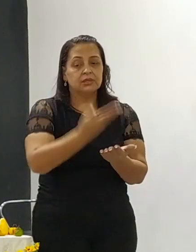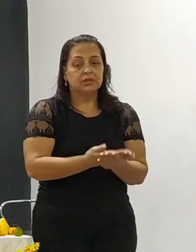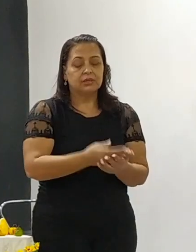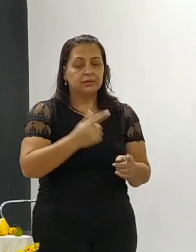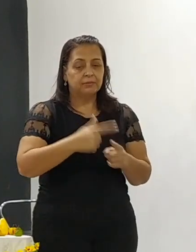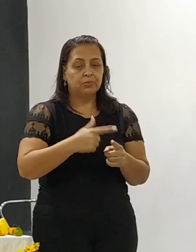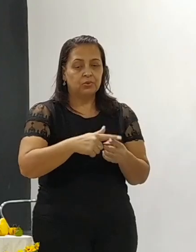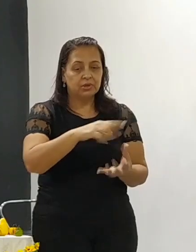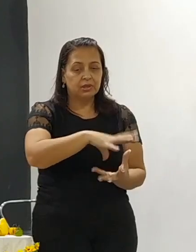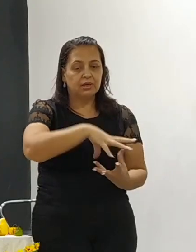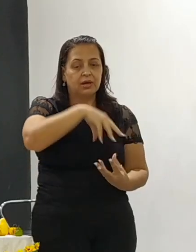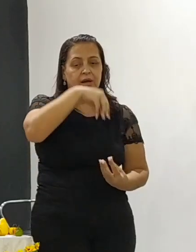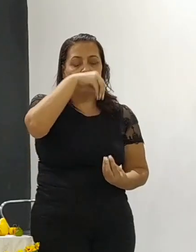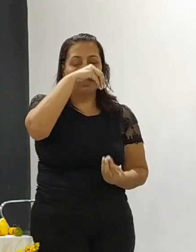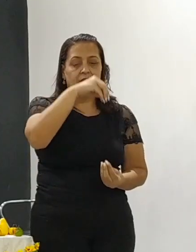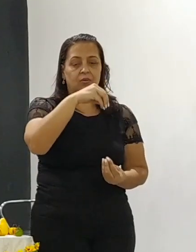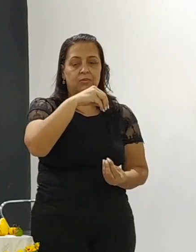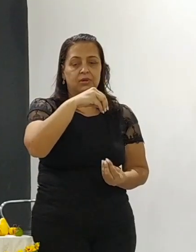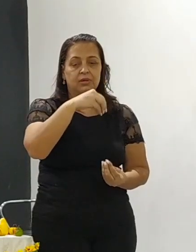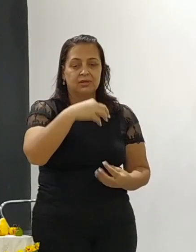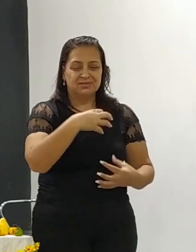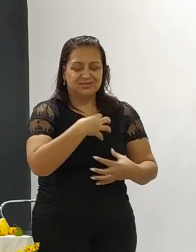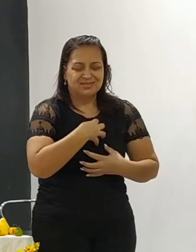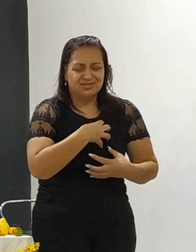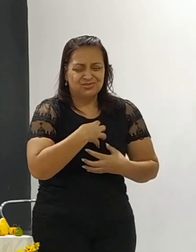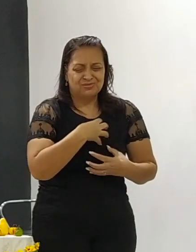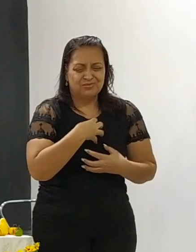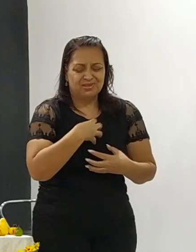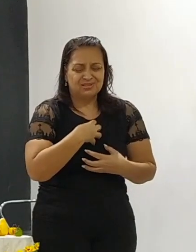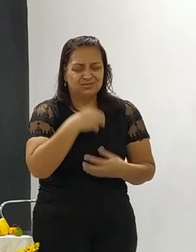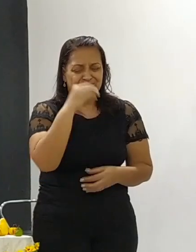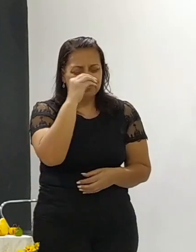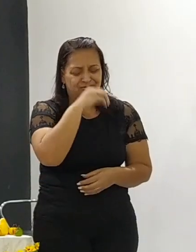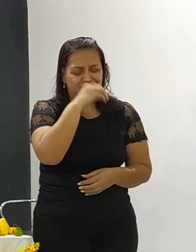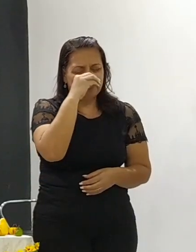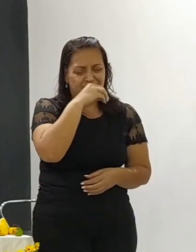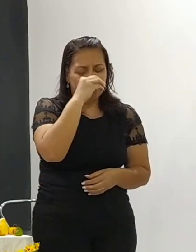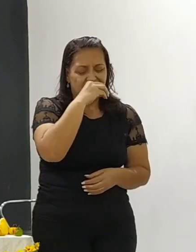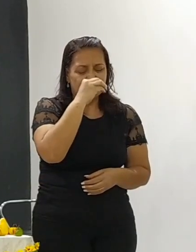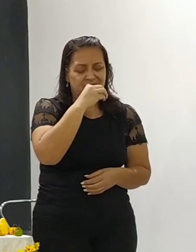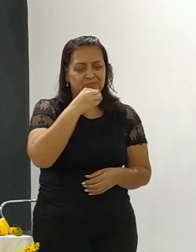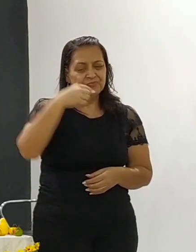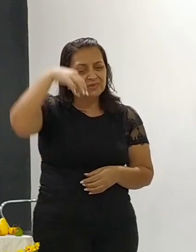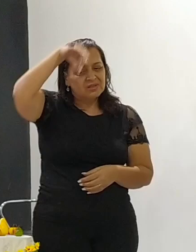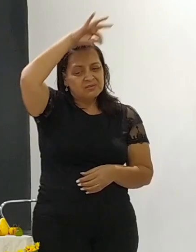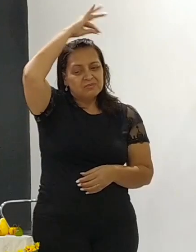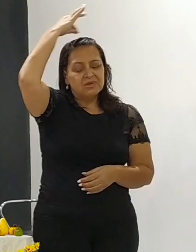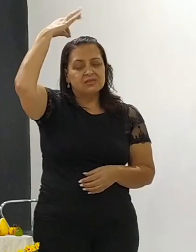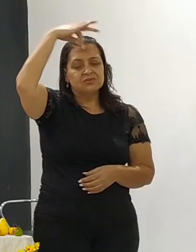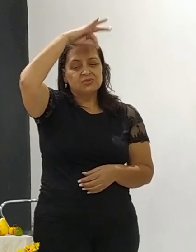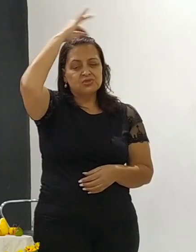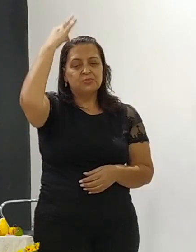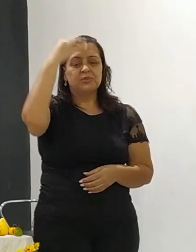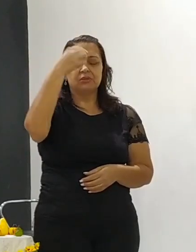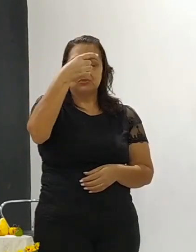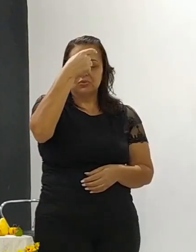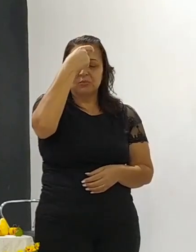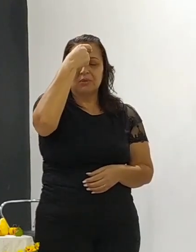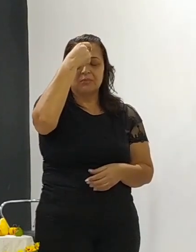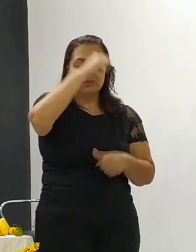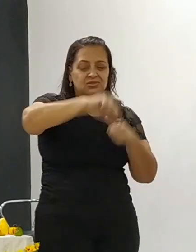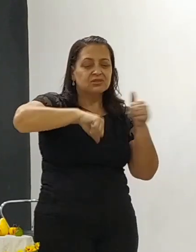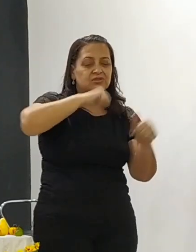ela me leva para os sentimentos, ela me leva para baixo, mas o Espírito, numa mente renovada, me leva